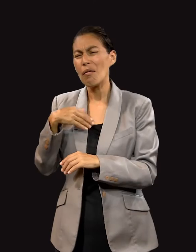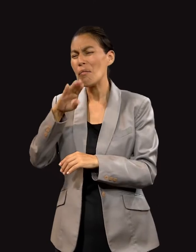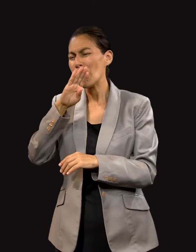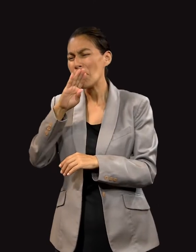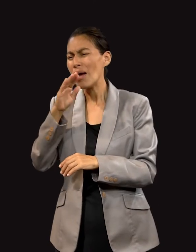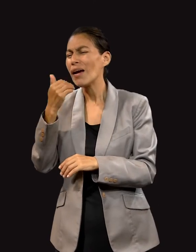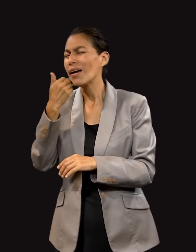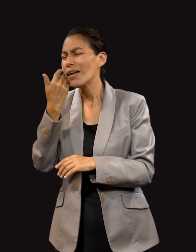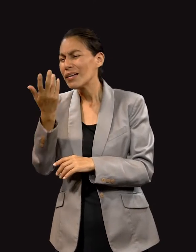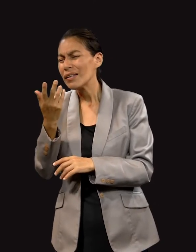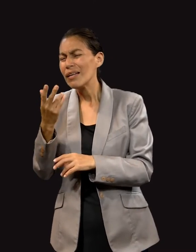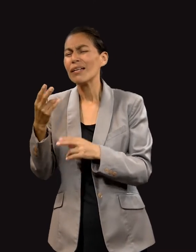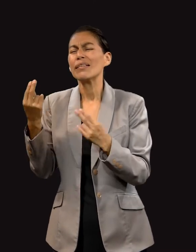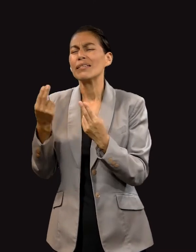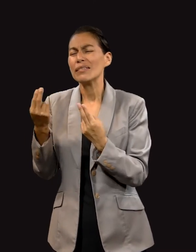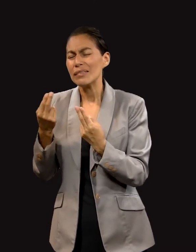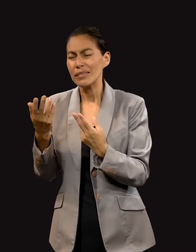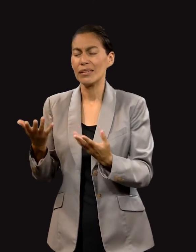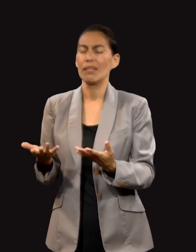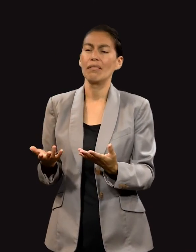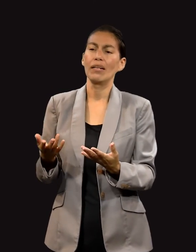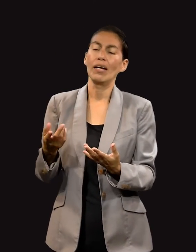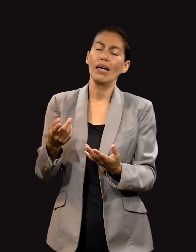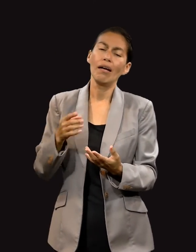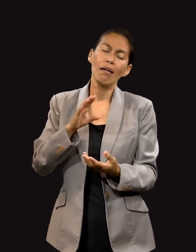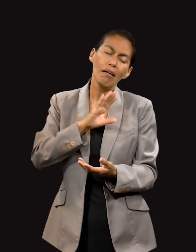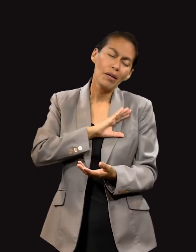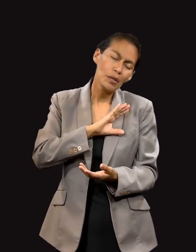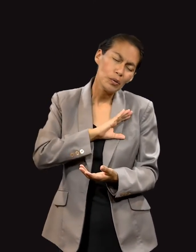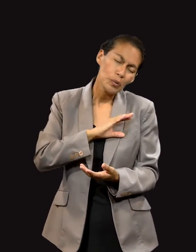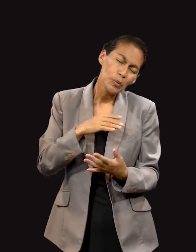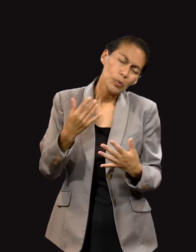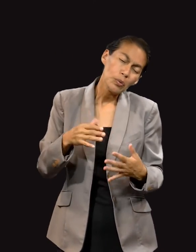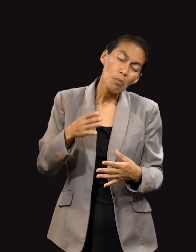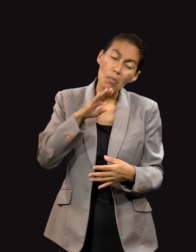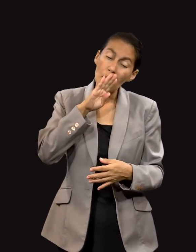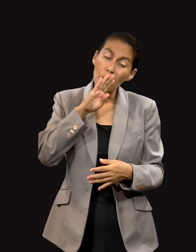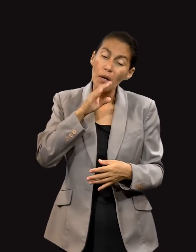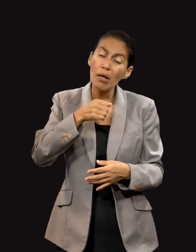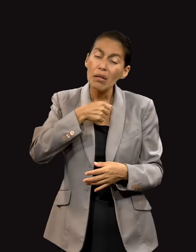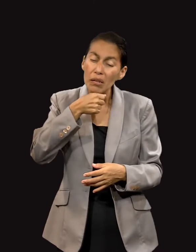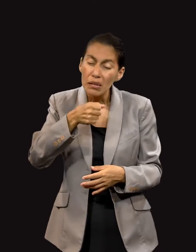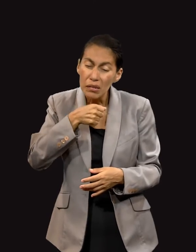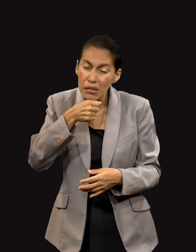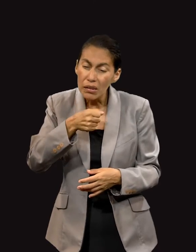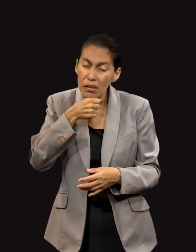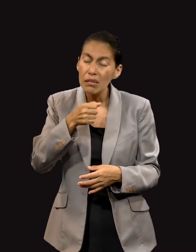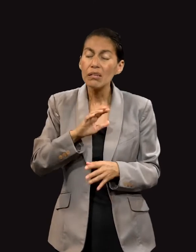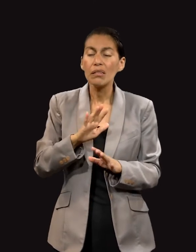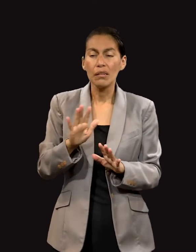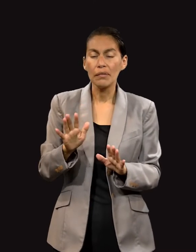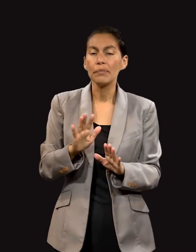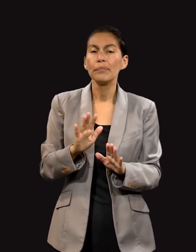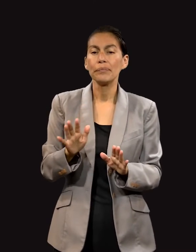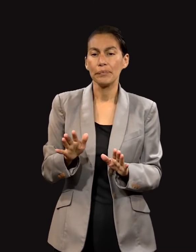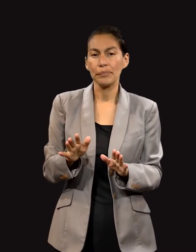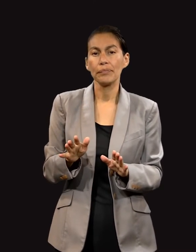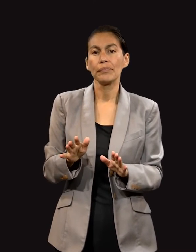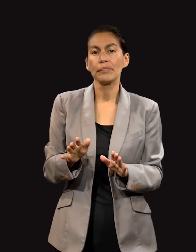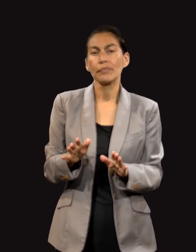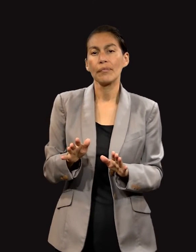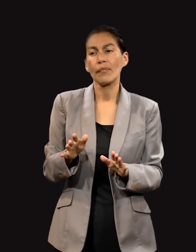quería a mi mamá y me hacía falta, yo la quería tener. Y me daba mucha ternura porque ya estaba grande mi mamacita.